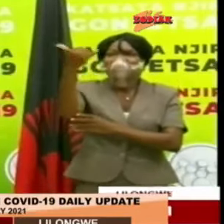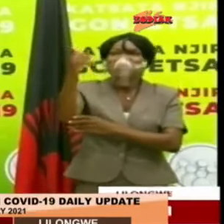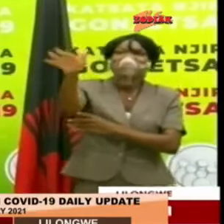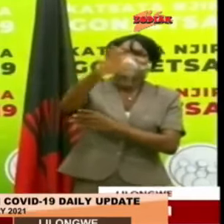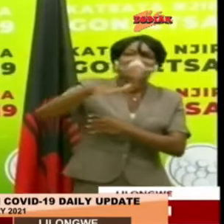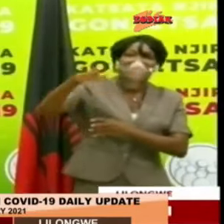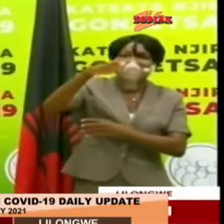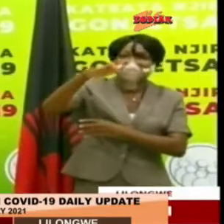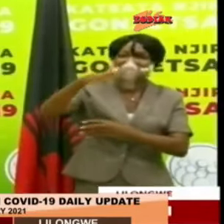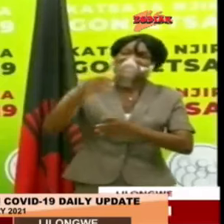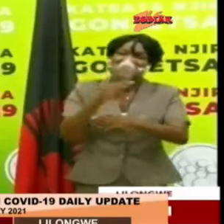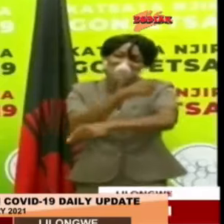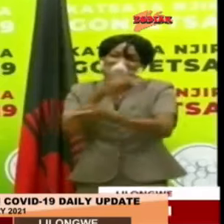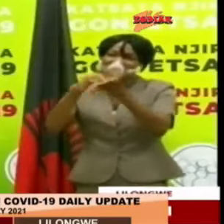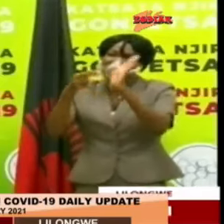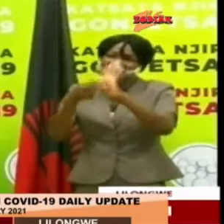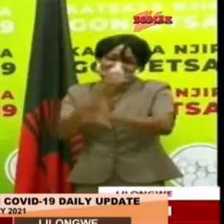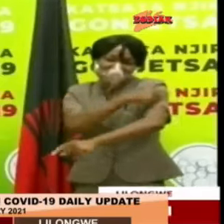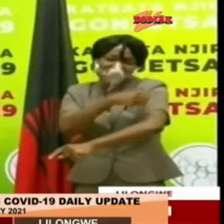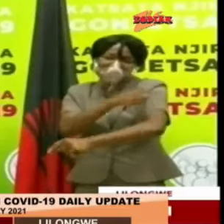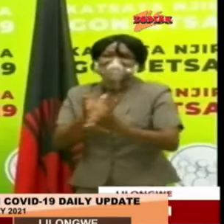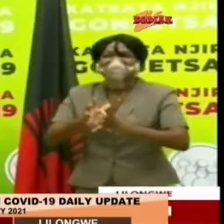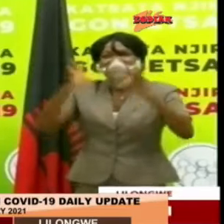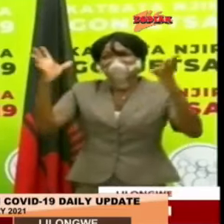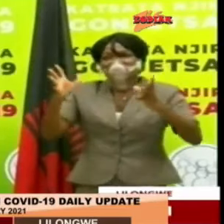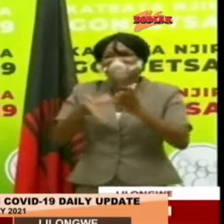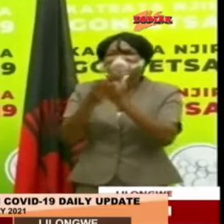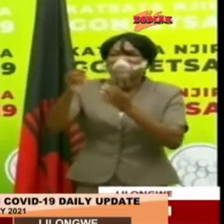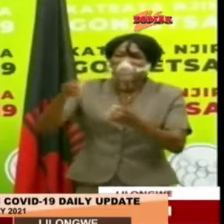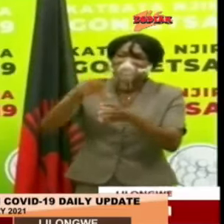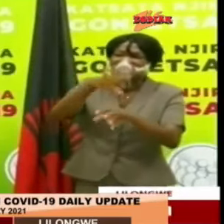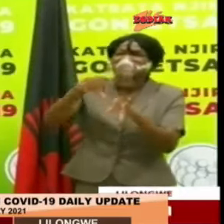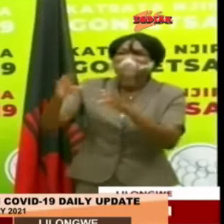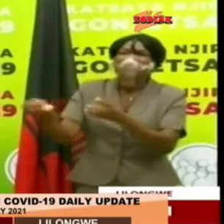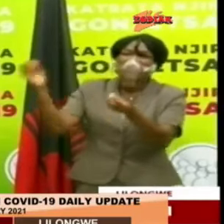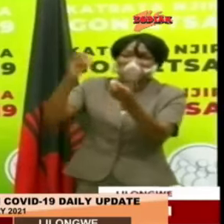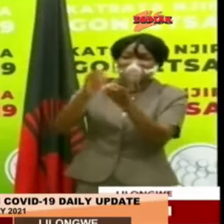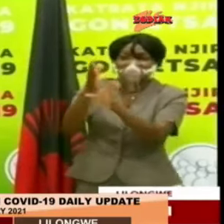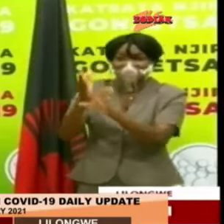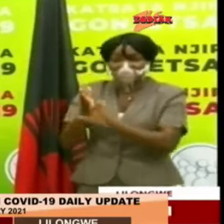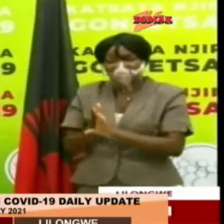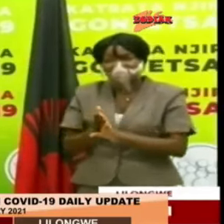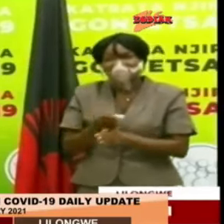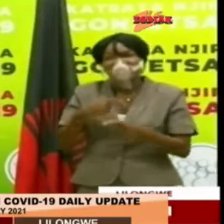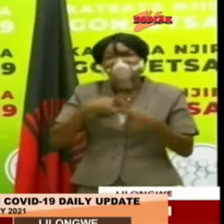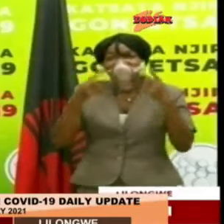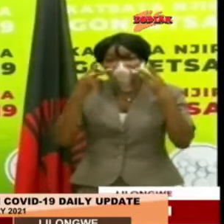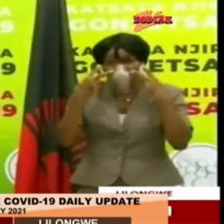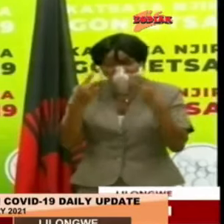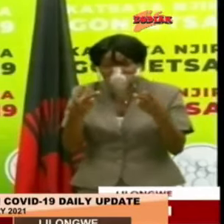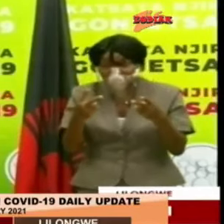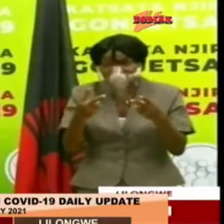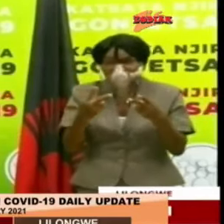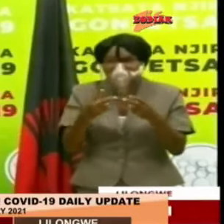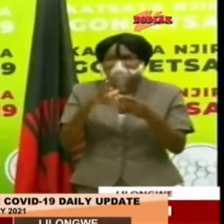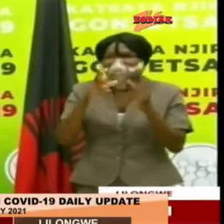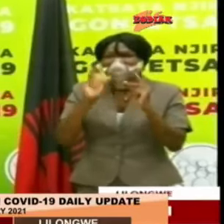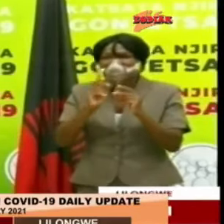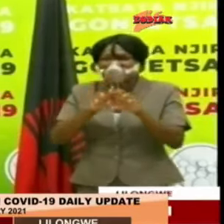zipatala zachulukirapo ndiye tigula ma equipment osiyana-siyana ifeyo pofuna onetsetsa kuti pakhale transparency